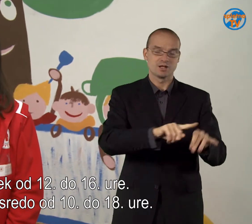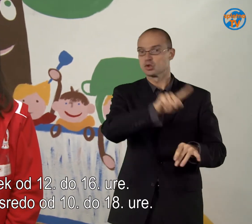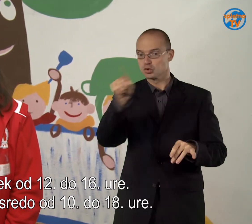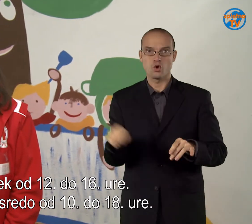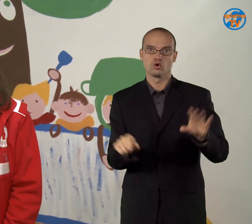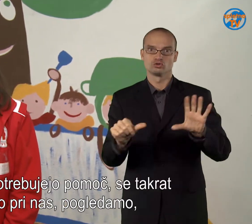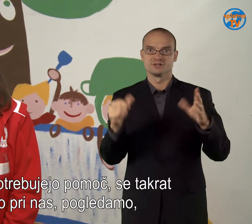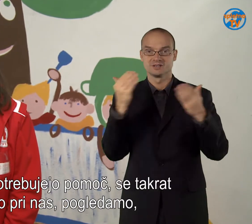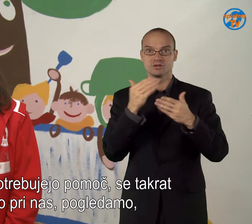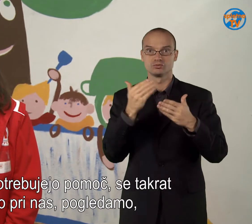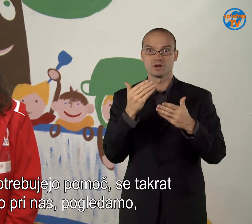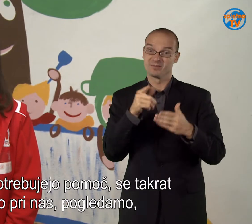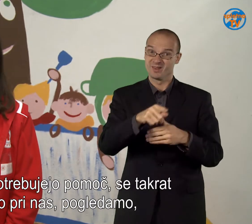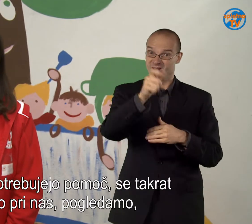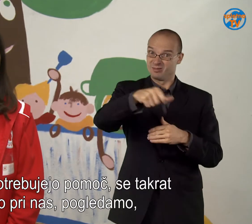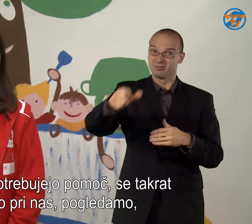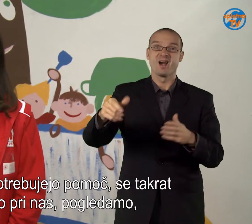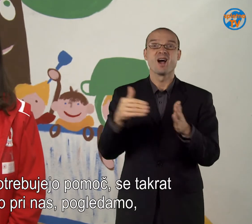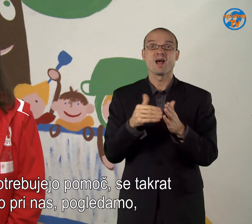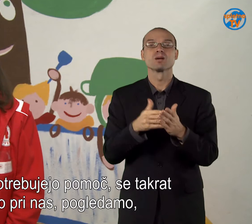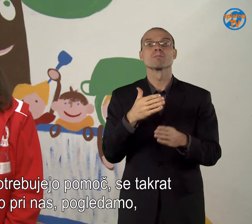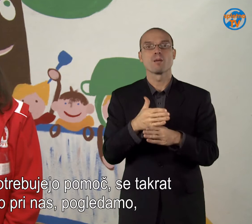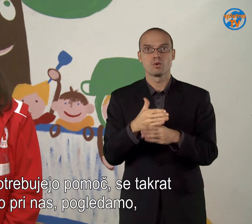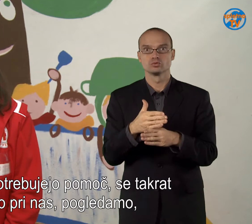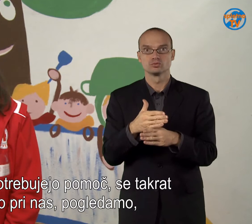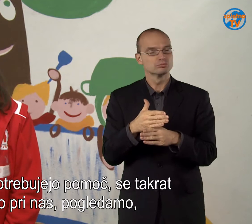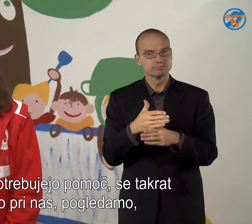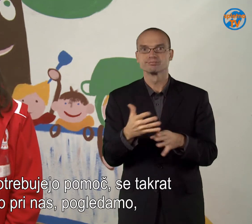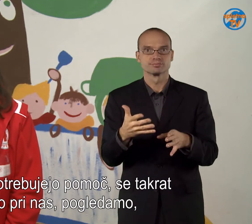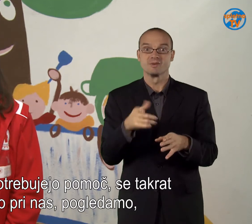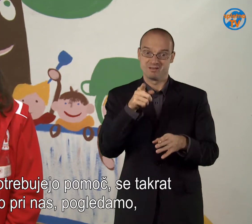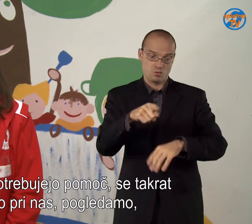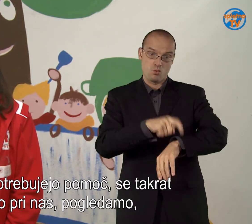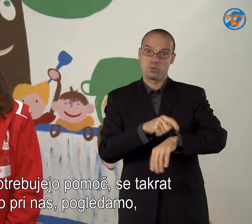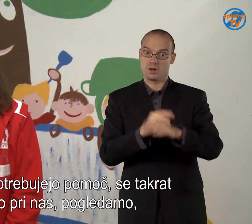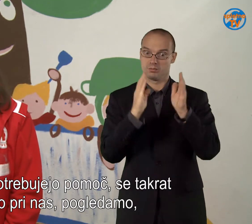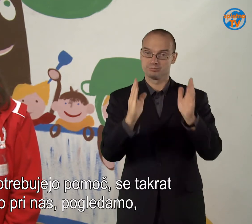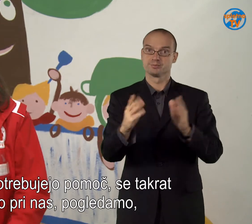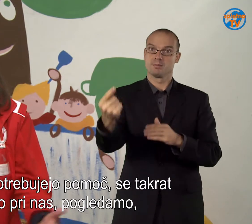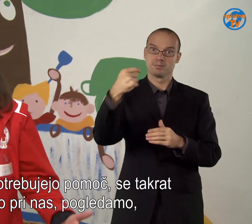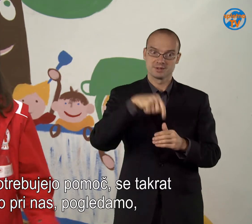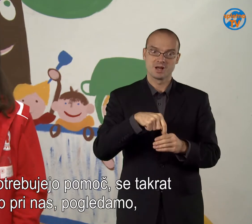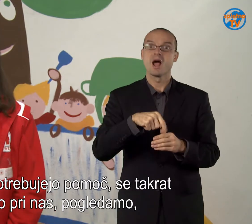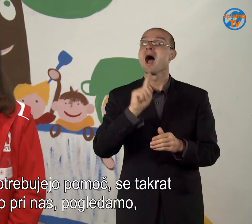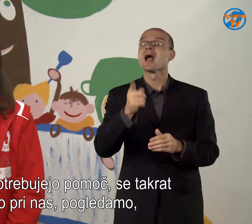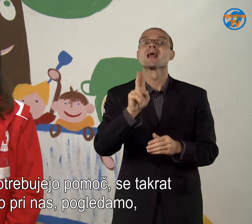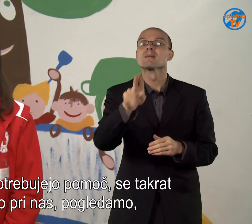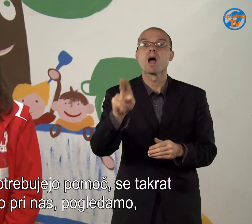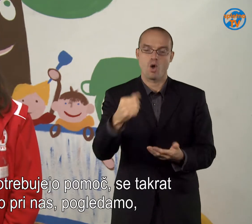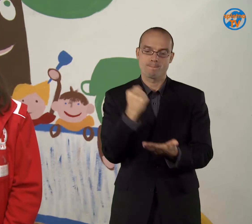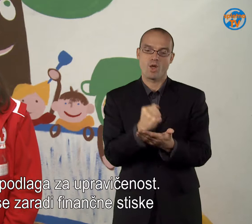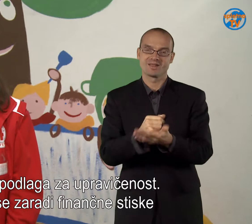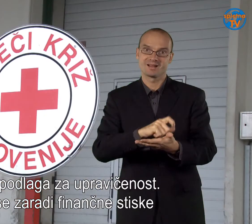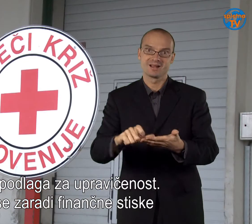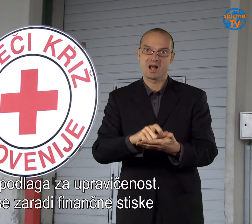18. ure. Osebe, ki potrebujejo pomoč, se oglasijo kar takrat pri nas, prinesejo pač kar imajo s